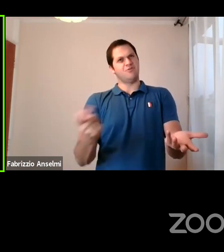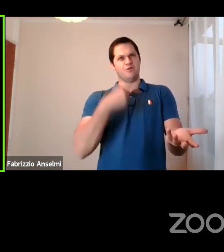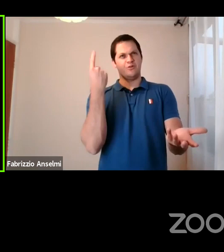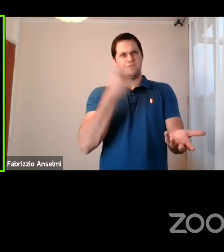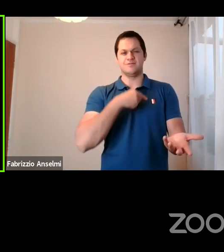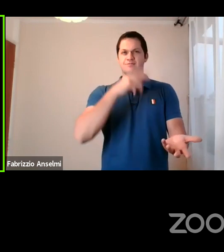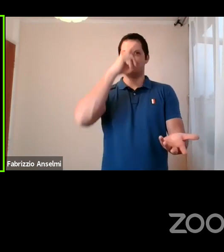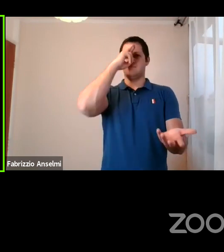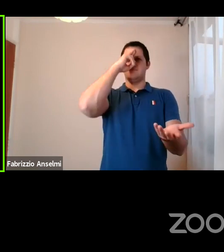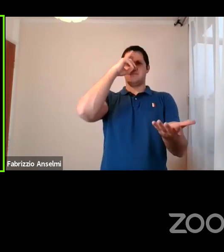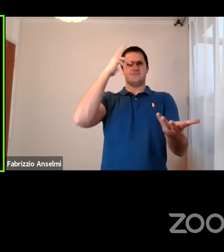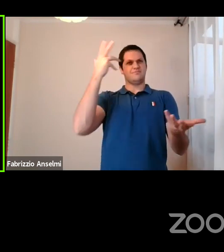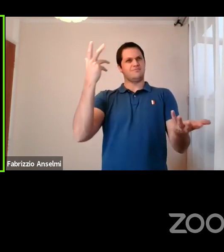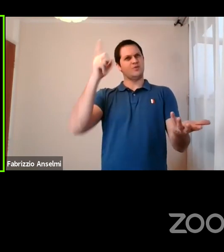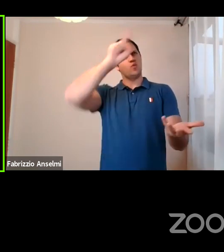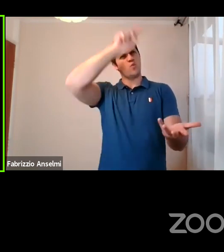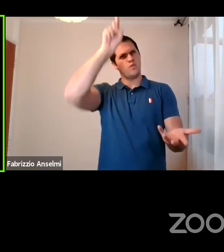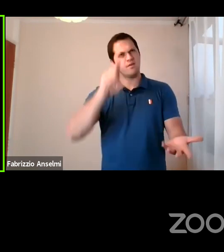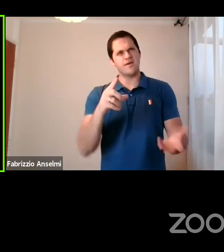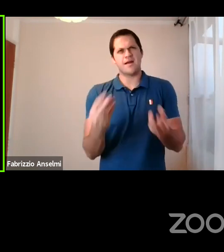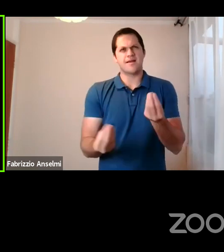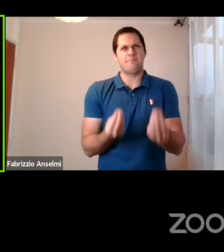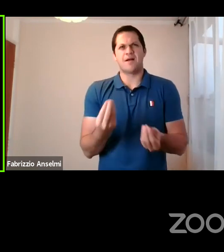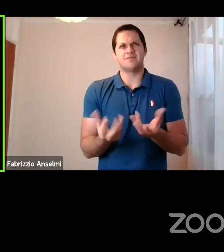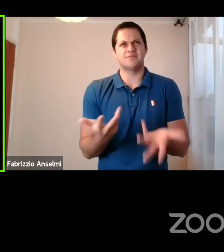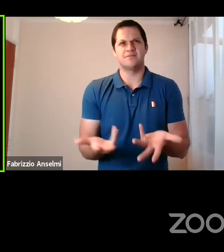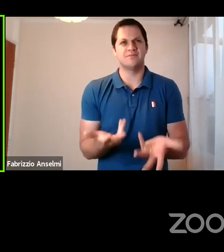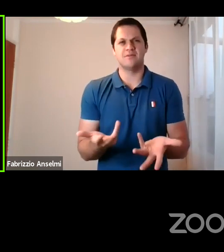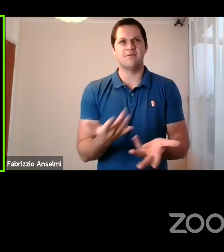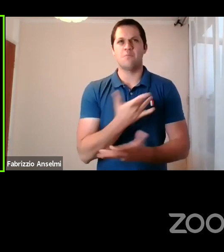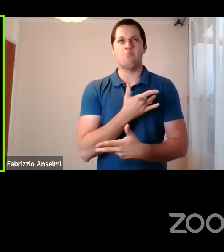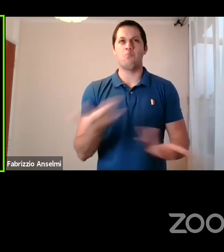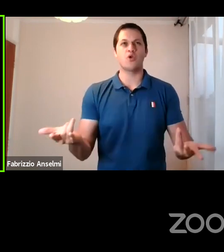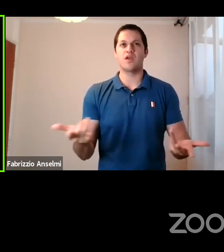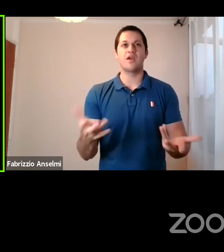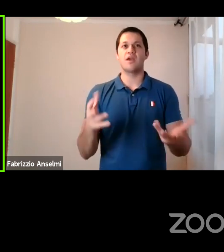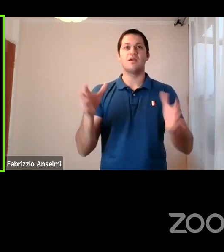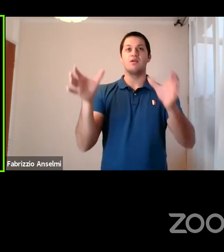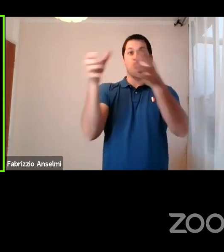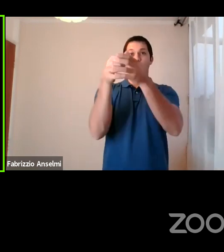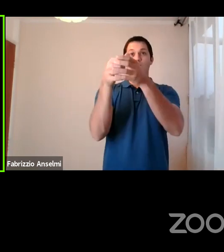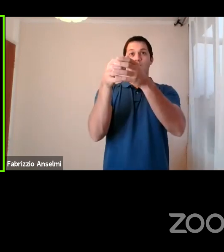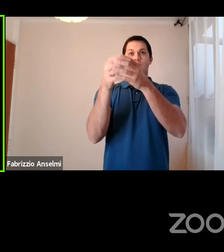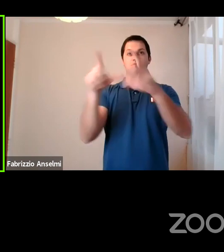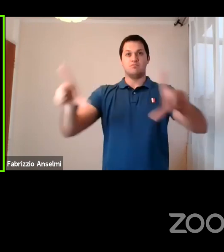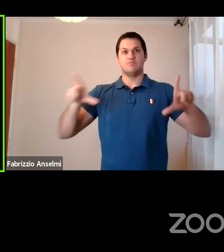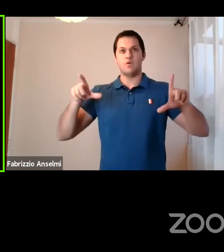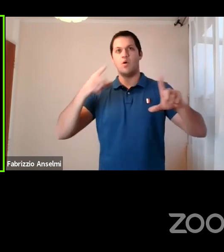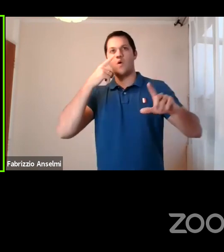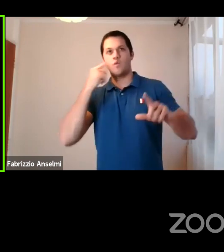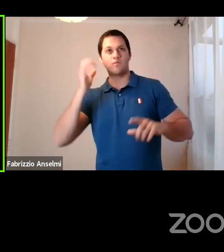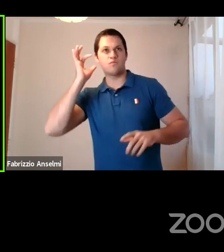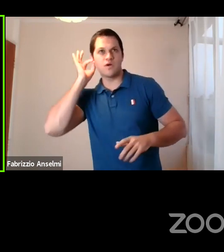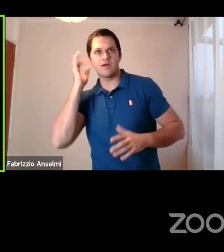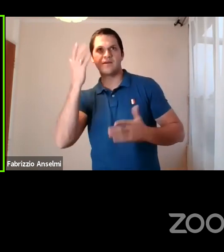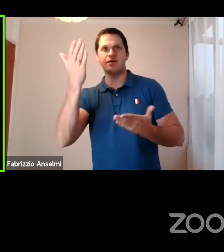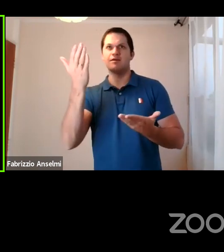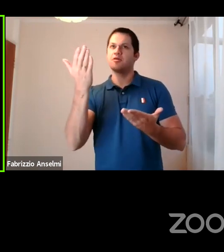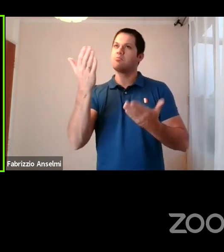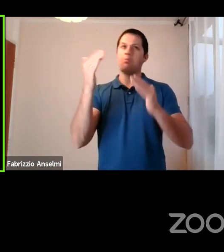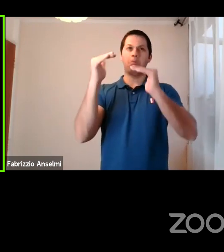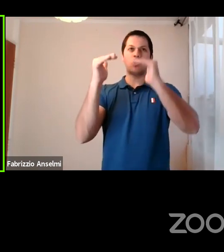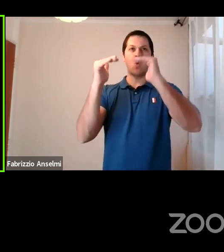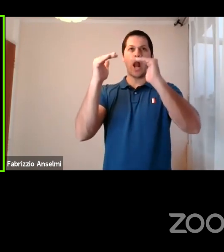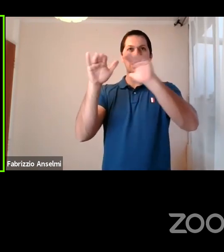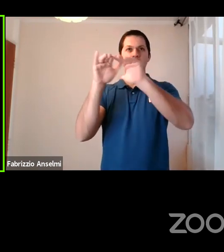está ocurriendo. Si es que la distribución entre hombres y mujeres en kinesiología es similar, ¿por qué en los espacios de poder o de